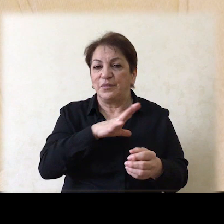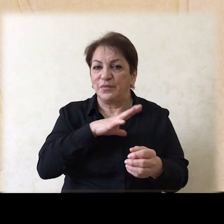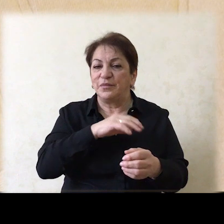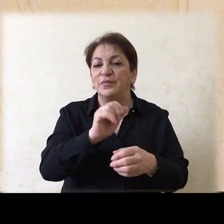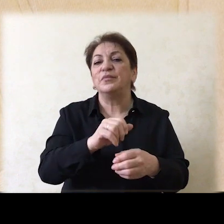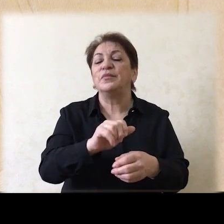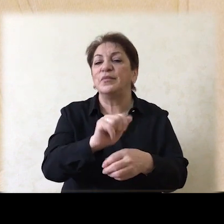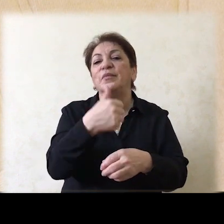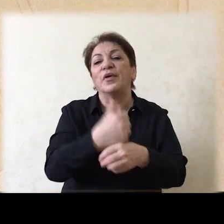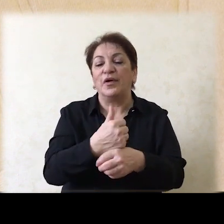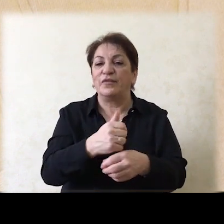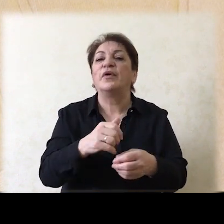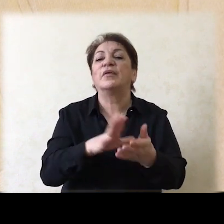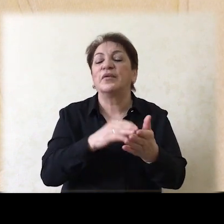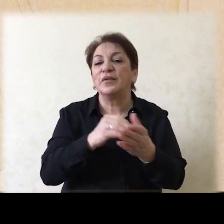հիմնականում